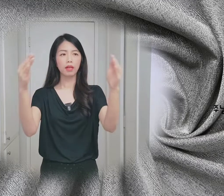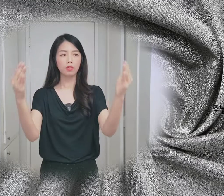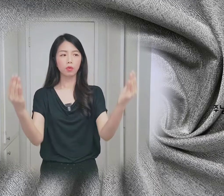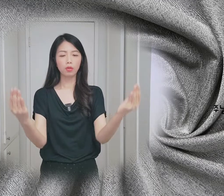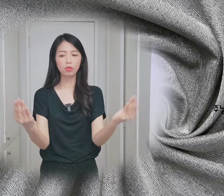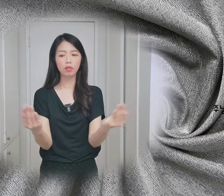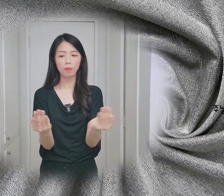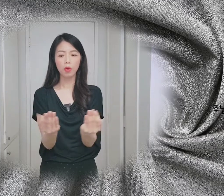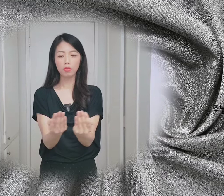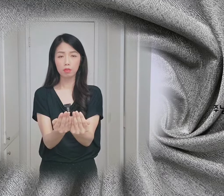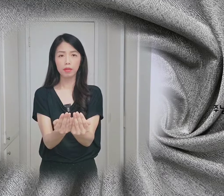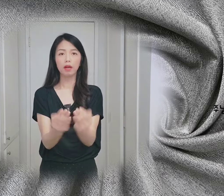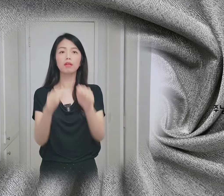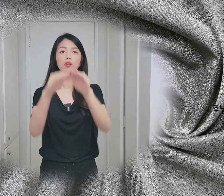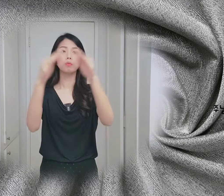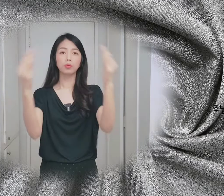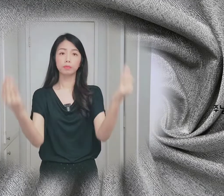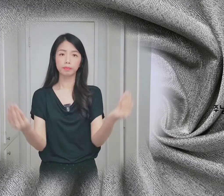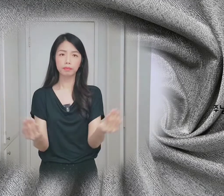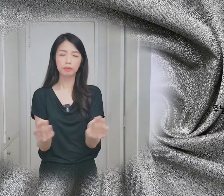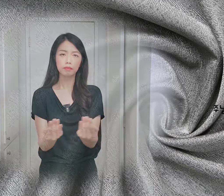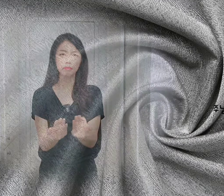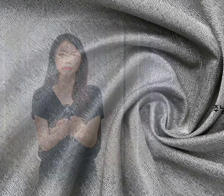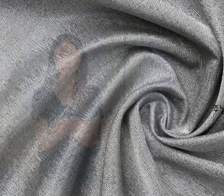해서 양손을 둥글게 표현해 주시면 돼요. 전부.